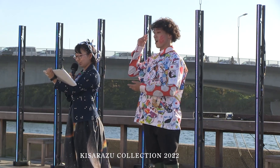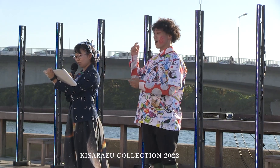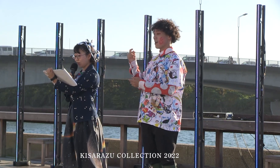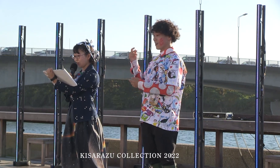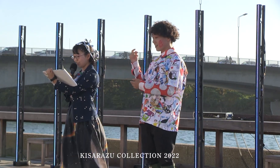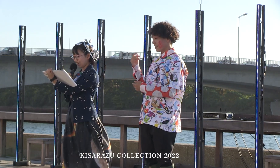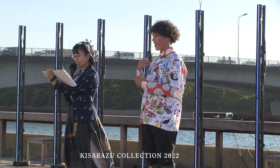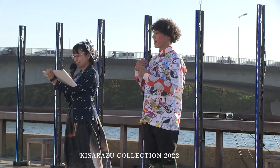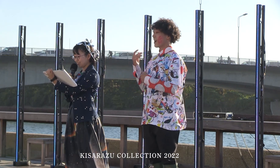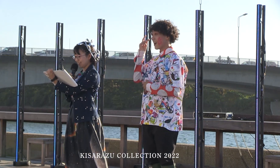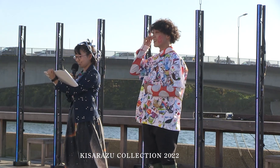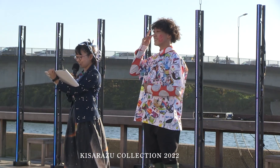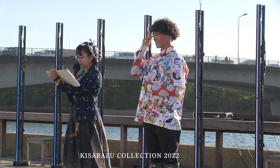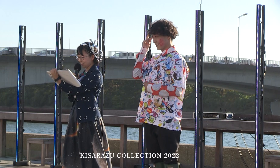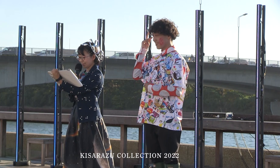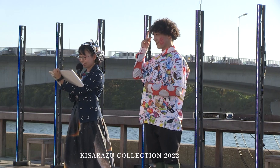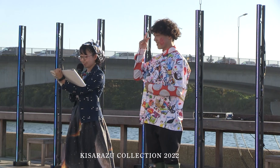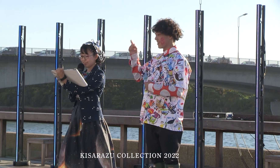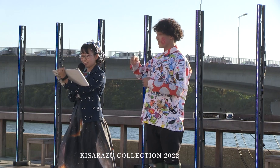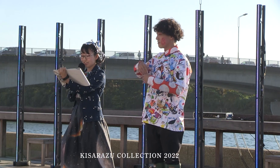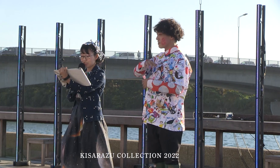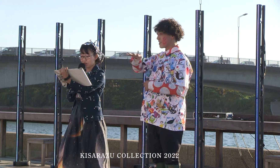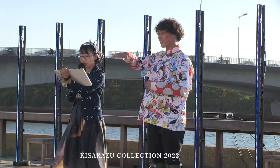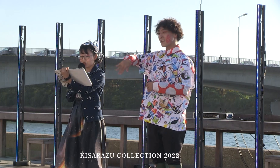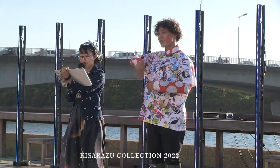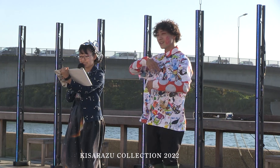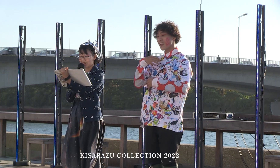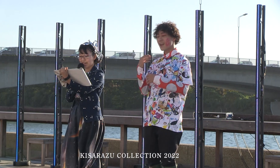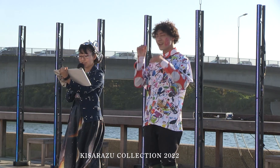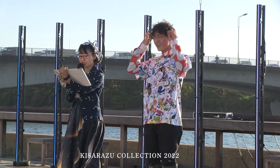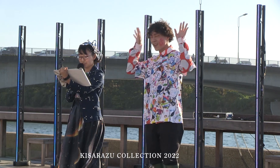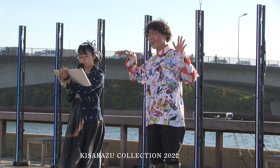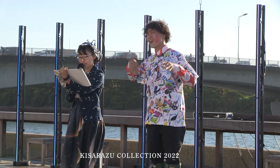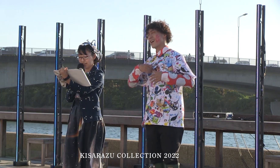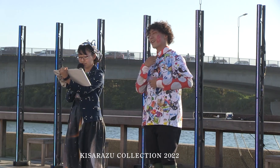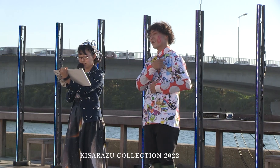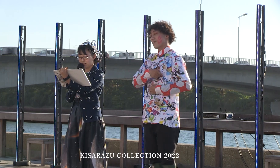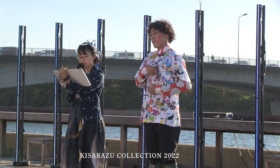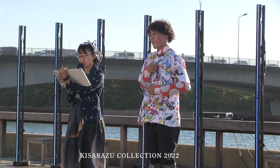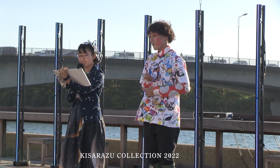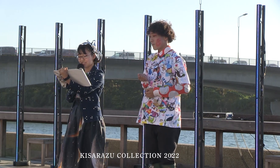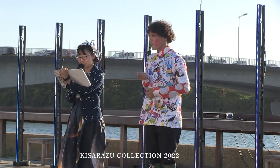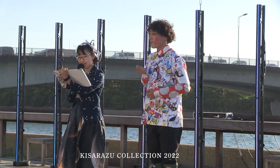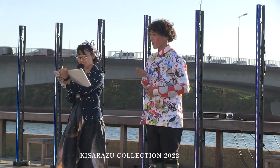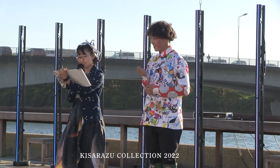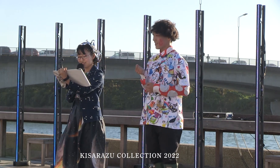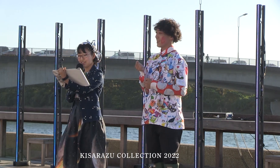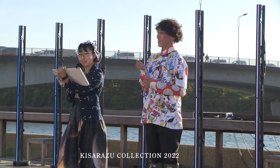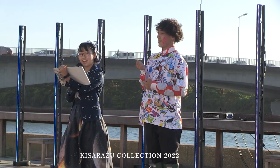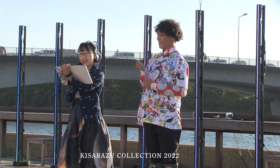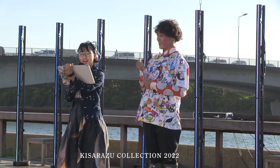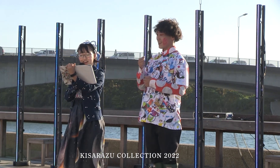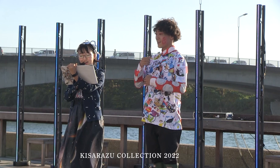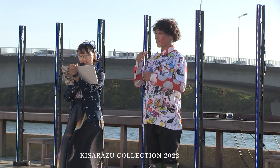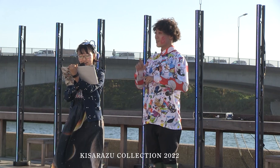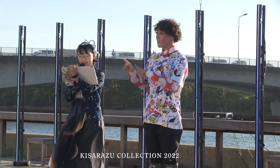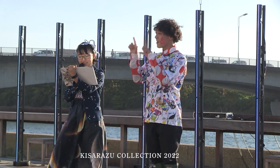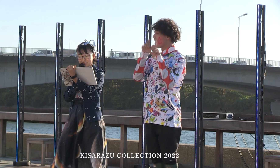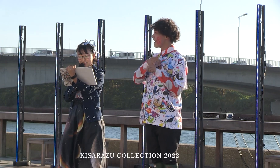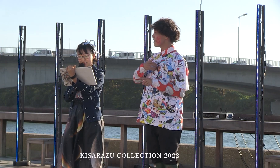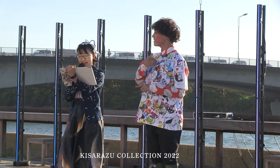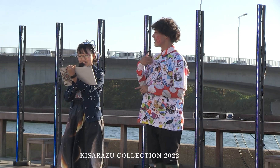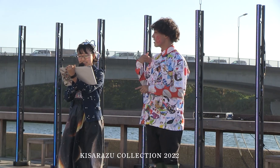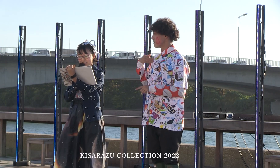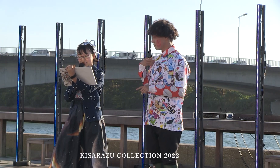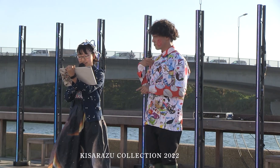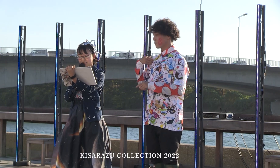が心豊かに暮らすことのできる共生社会の実現を目指します。本